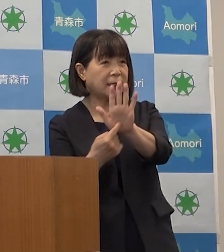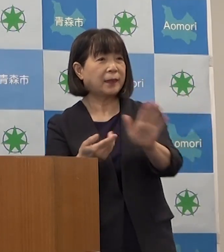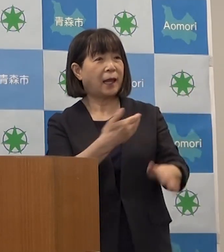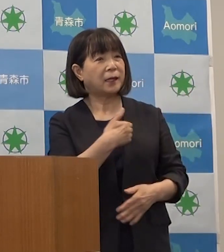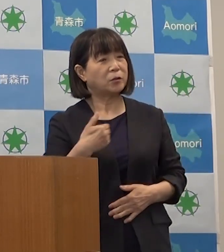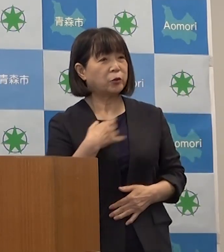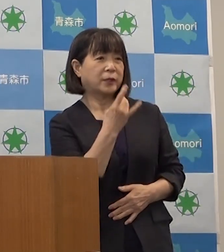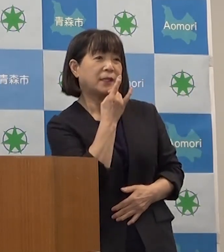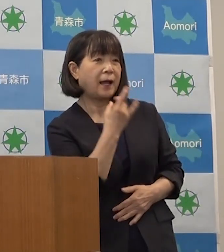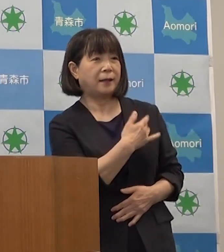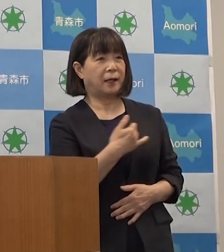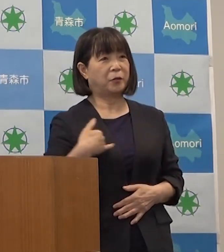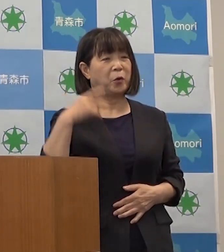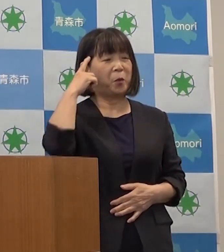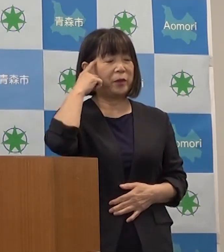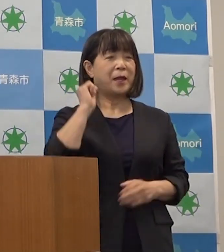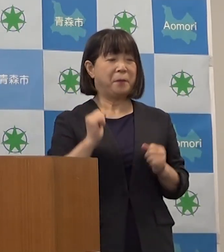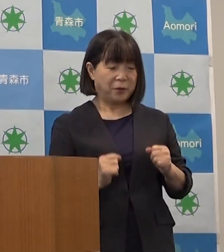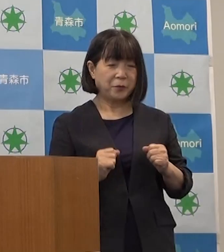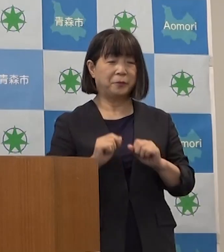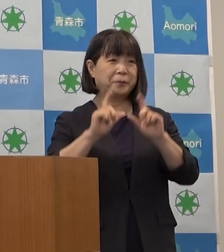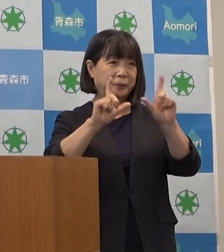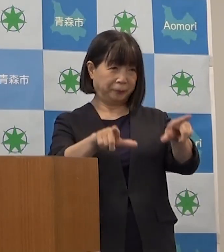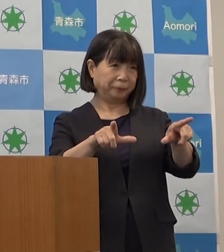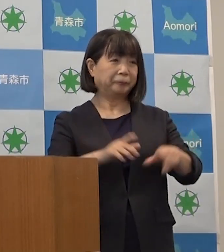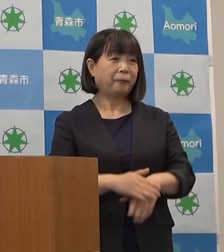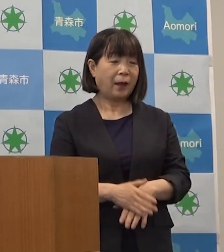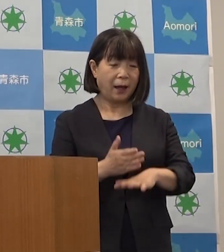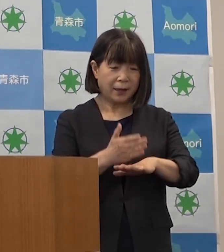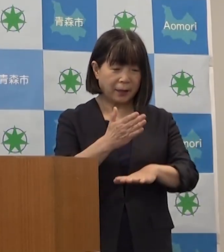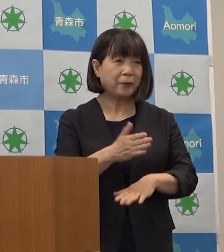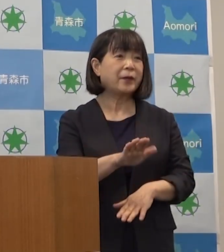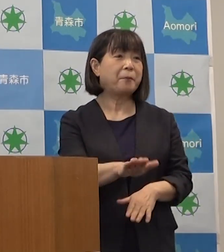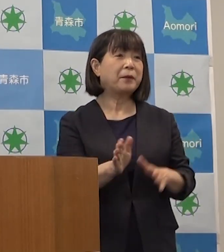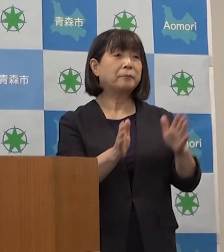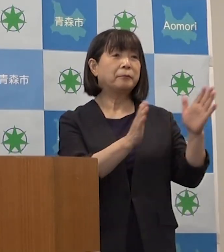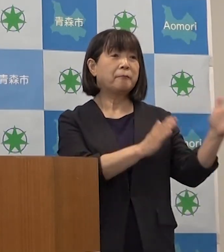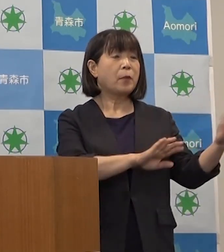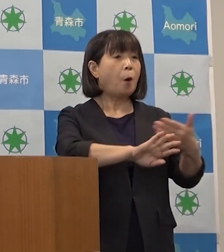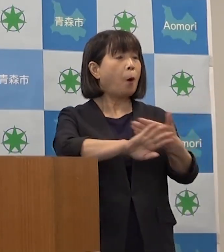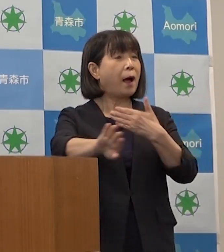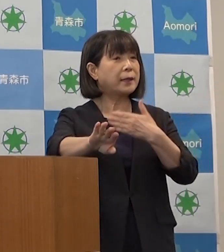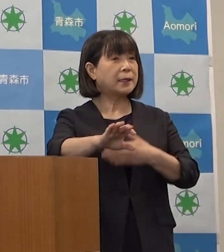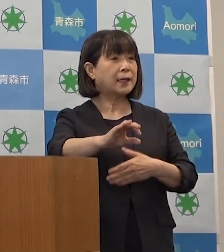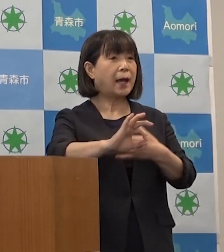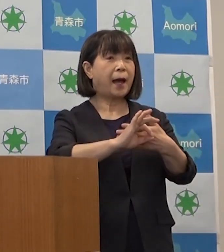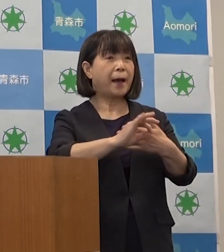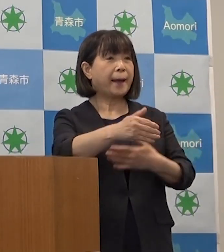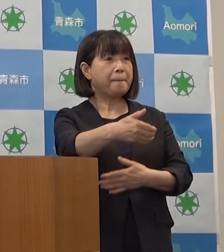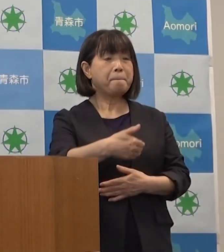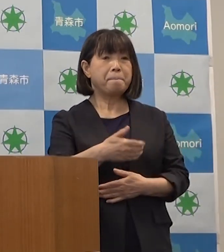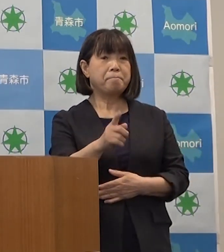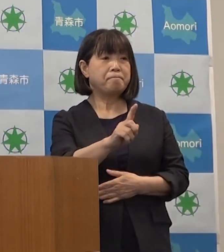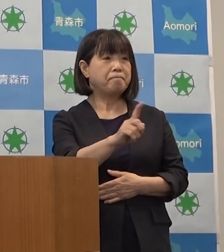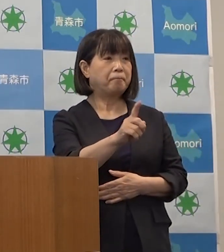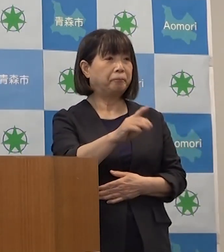。 ありがとうございます。 はい、他に案件に関しましてご質問はございませんか。